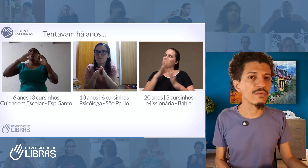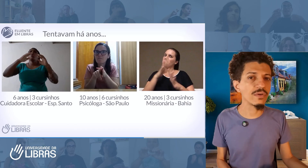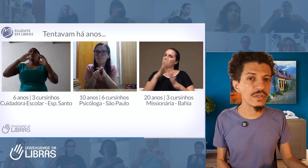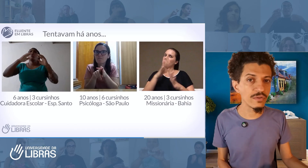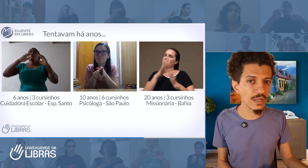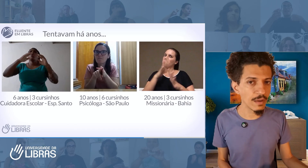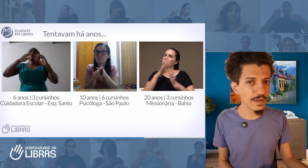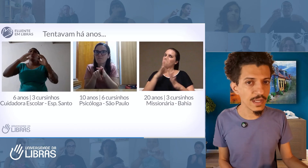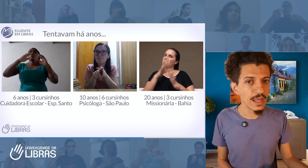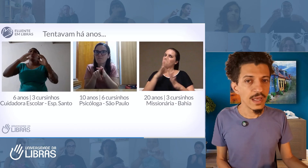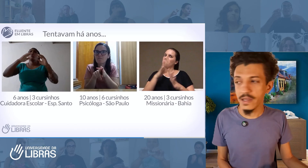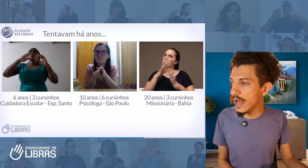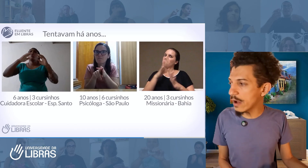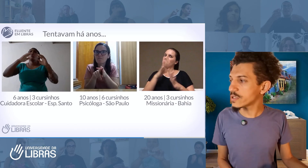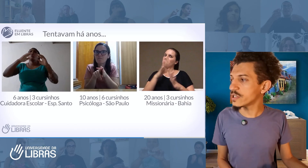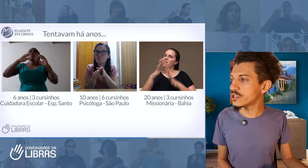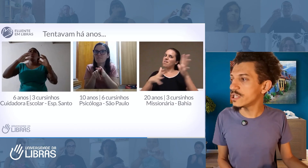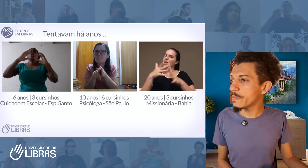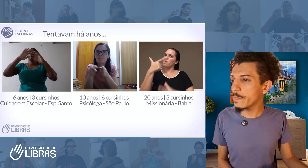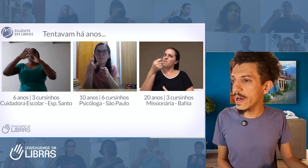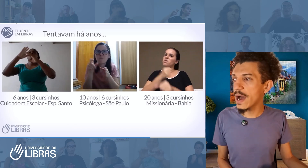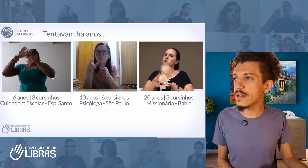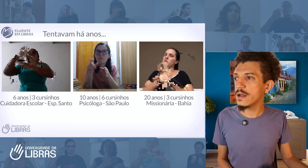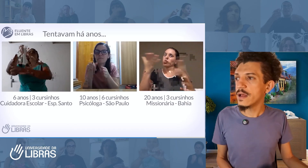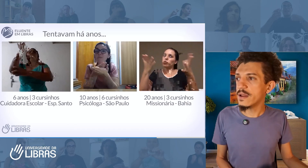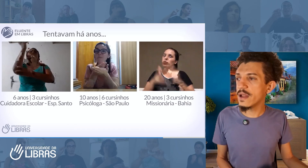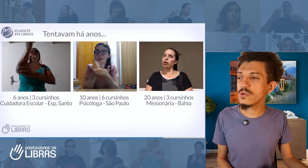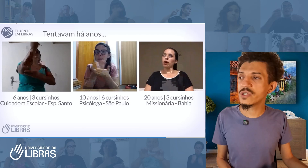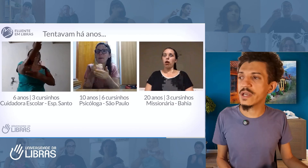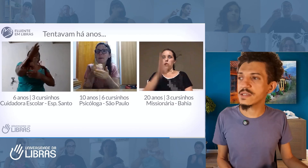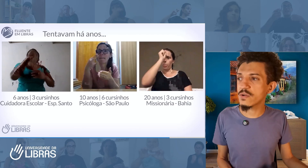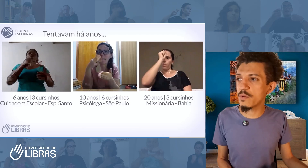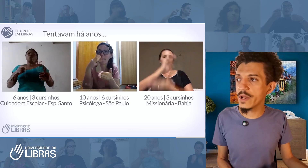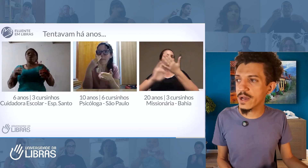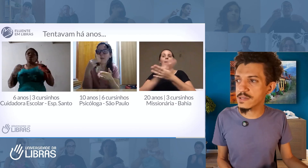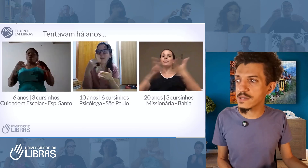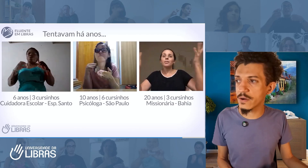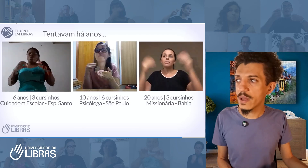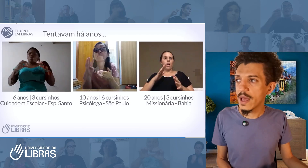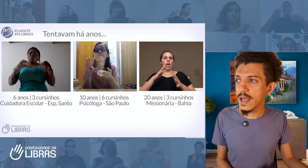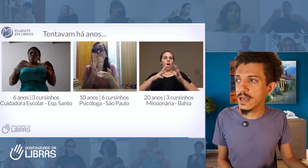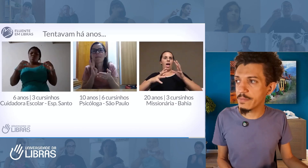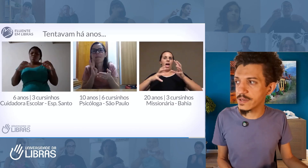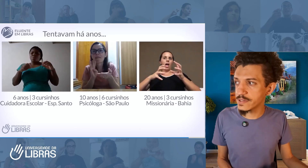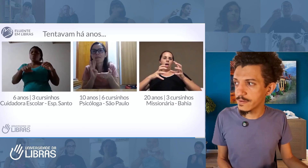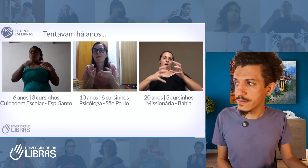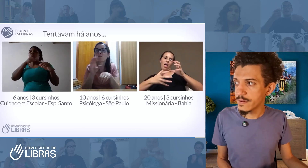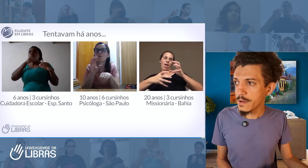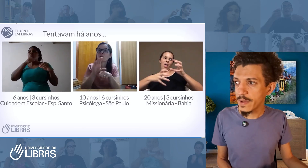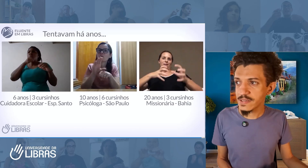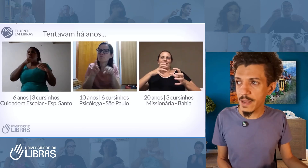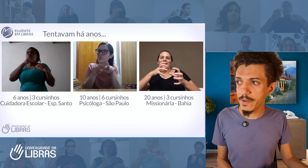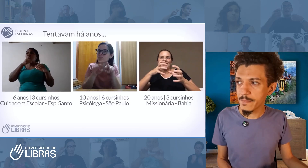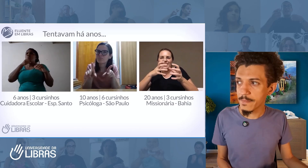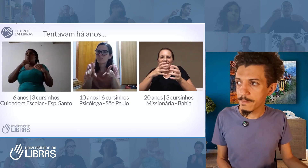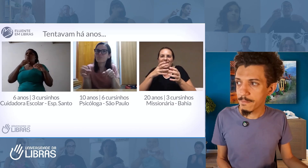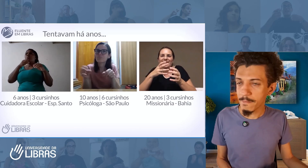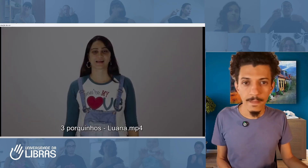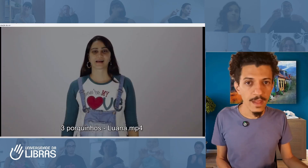3 cursinhos de Libras e não se sentia preparada, não tinha essa comunicação em Libras.